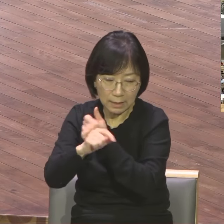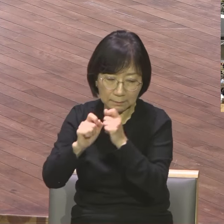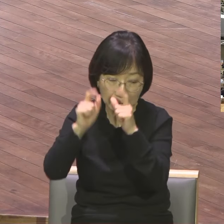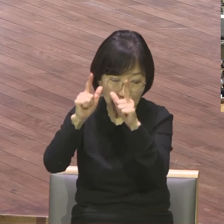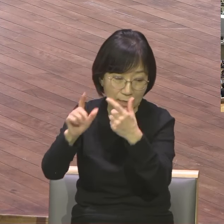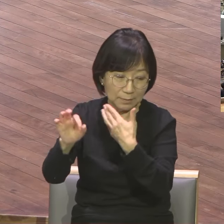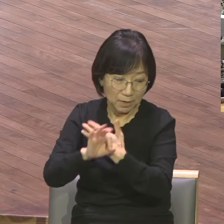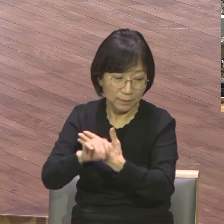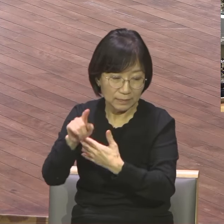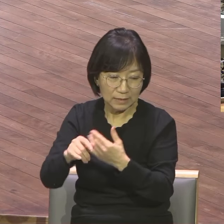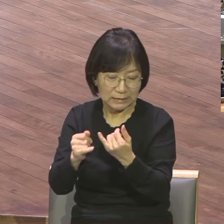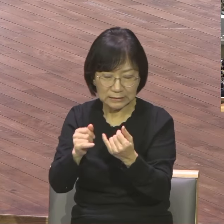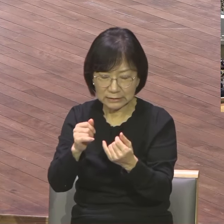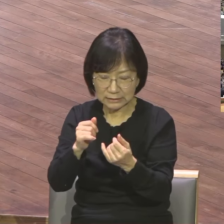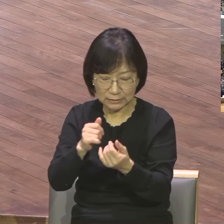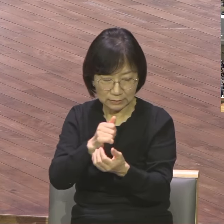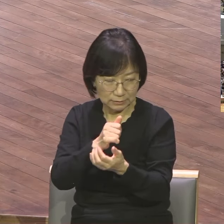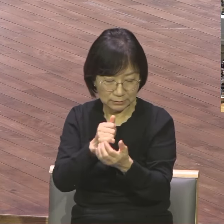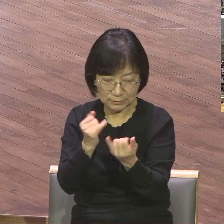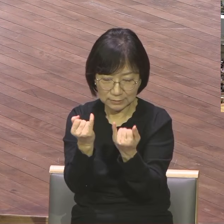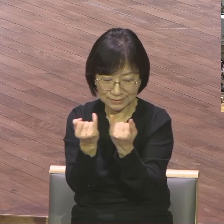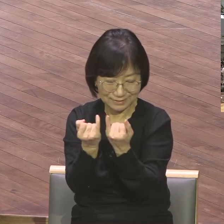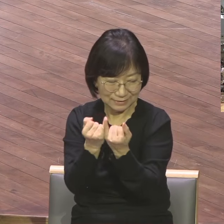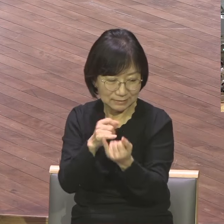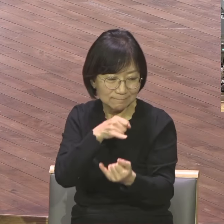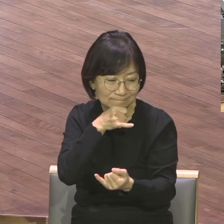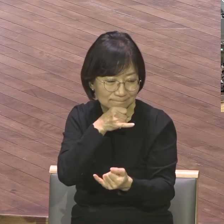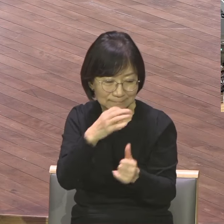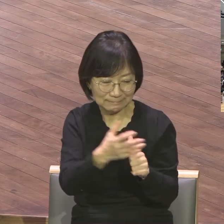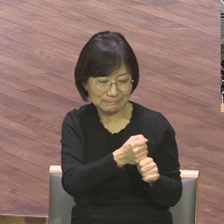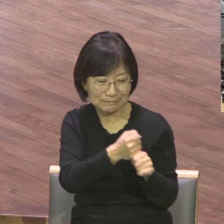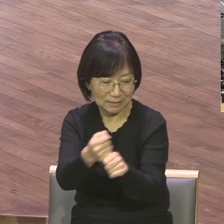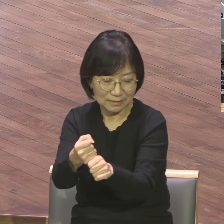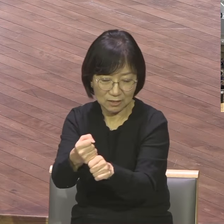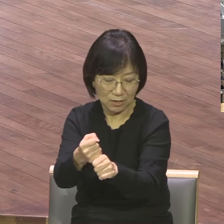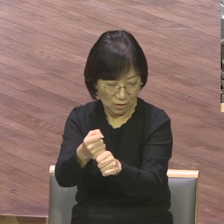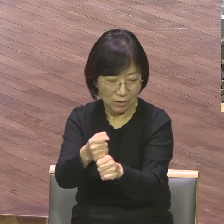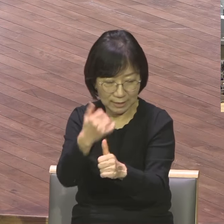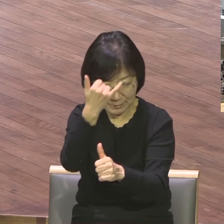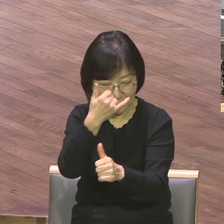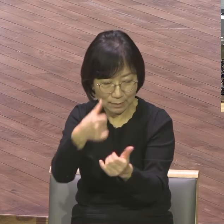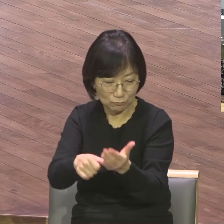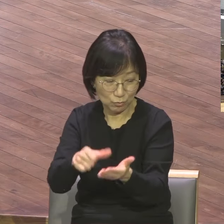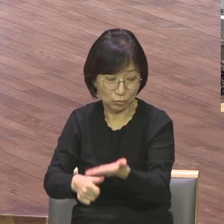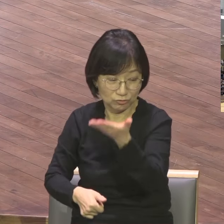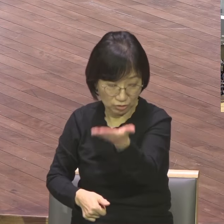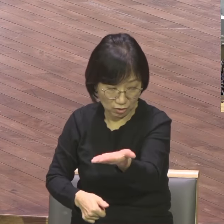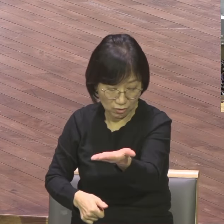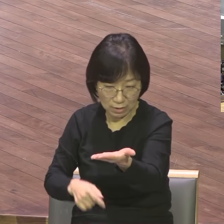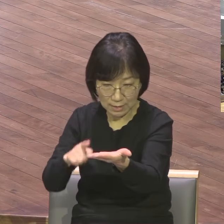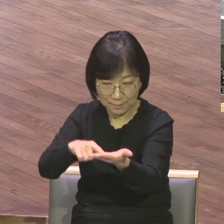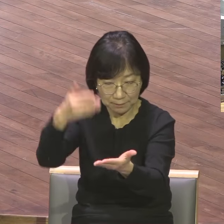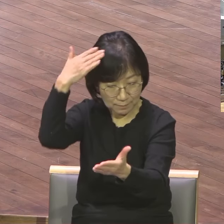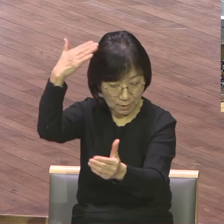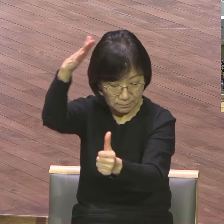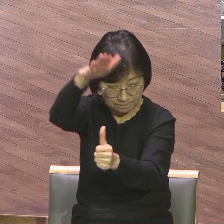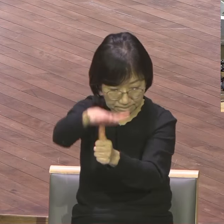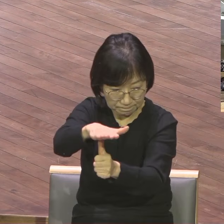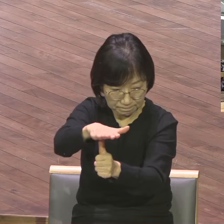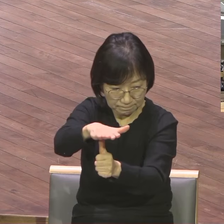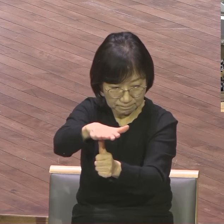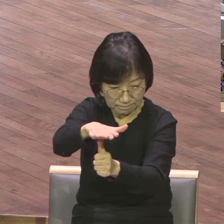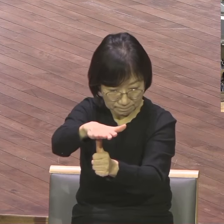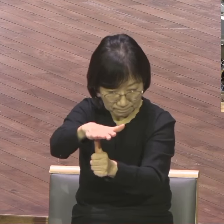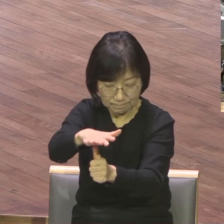흠없는 암염소를 끌고 와서 그 범한 죄를 말미암아 그것을 예물로 삼아 그 속죄제물의 머리에 안수하고 그